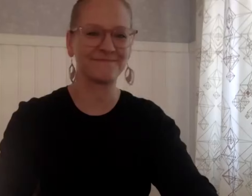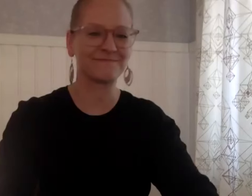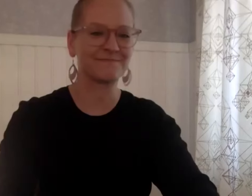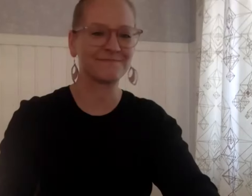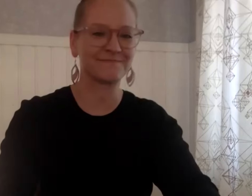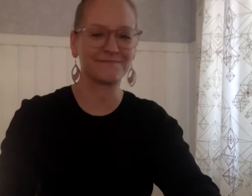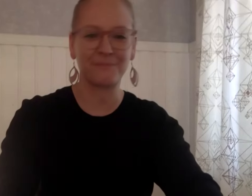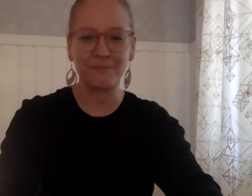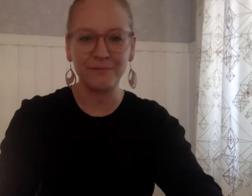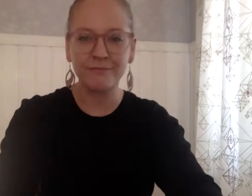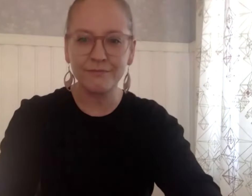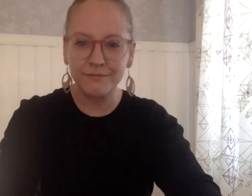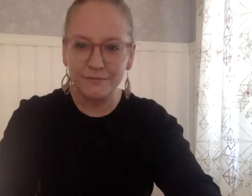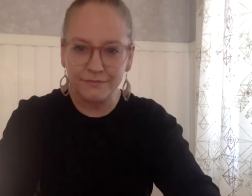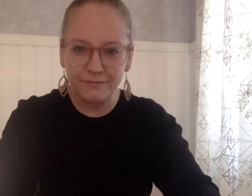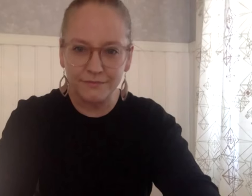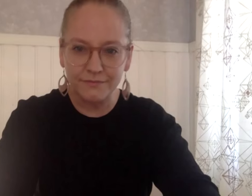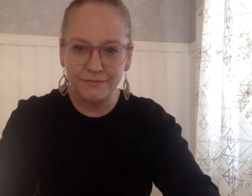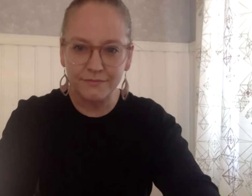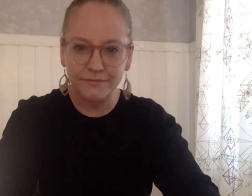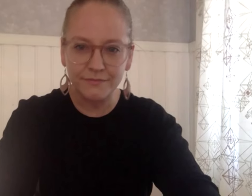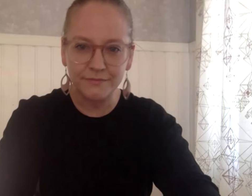Hei kaikki.